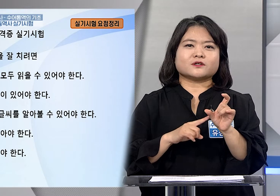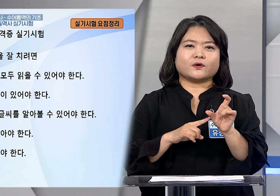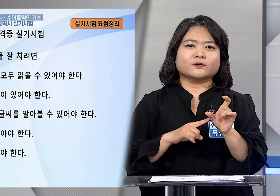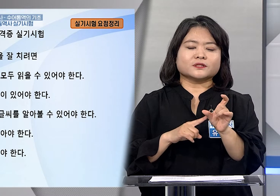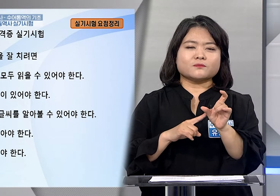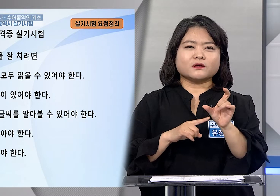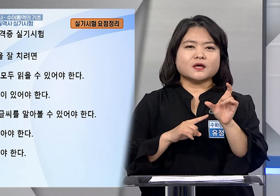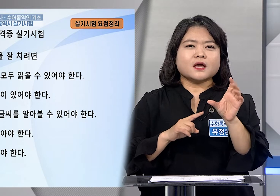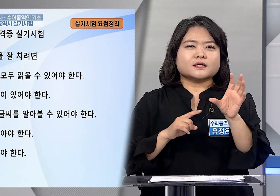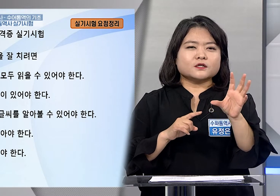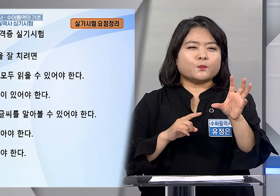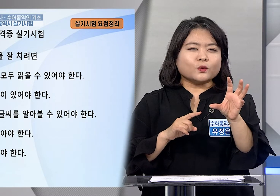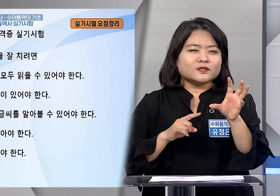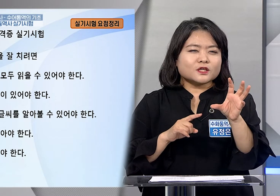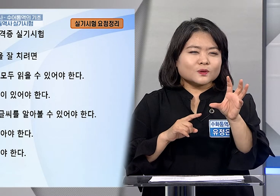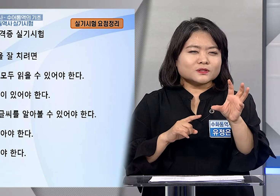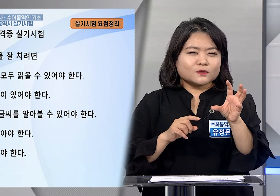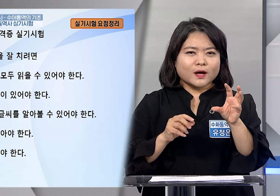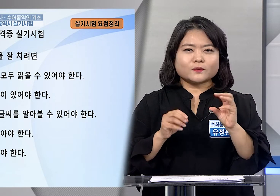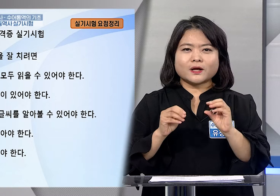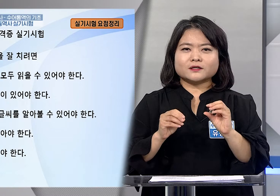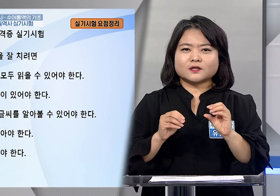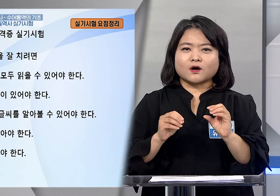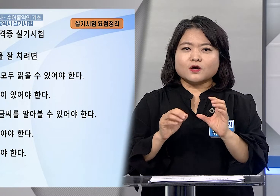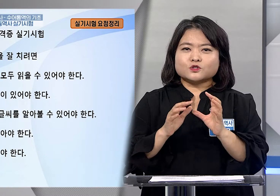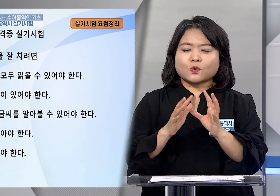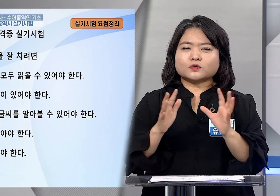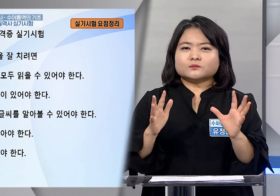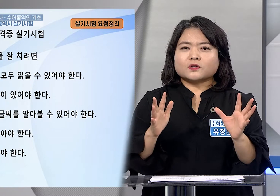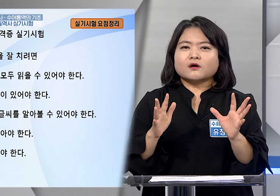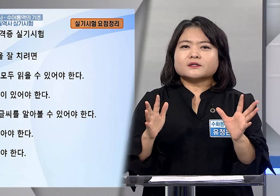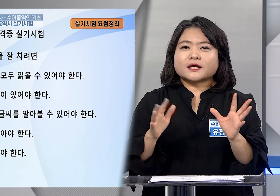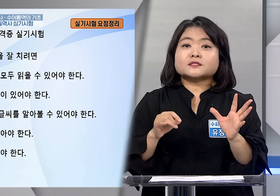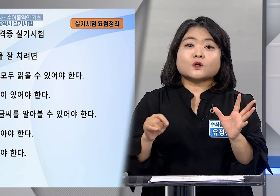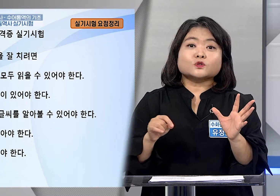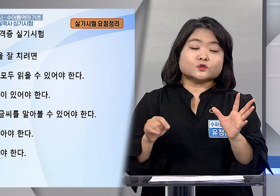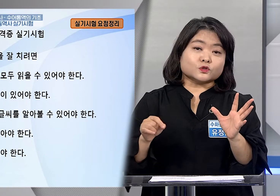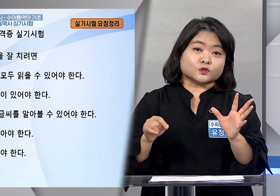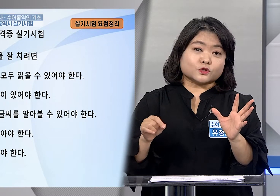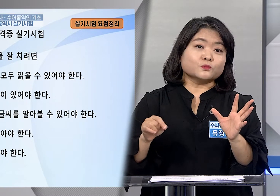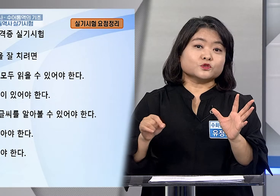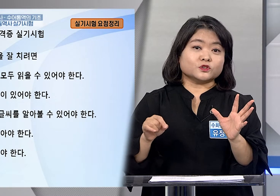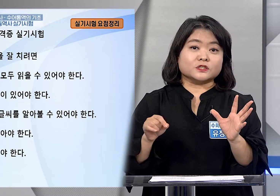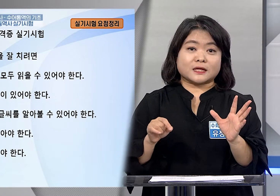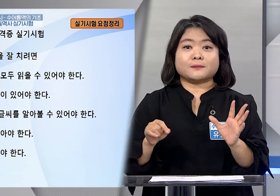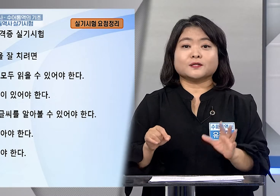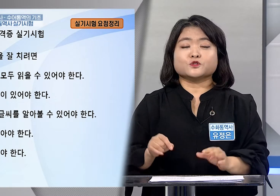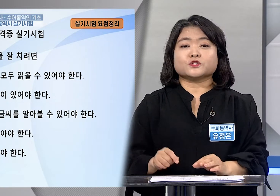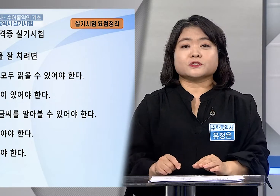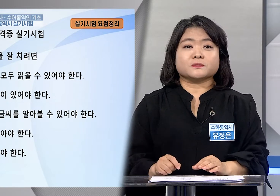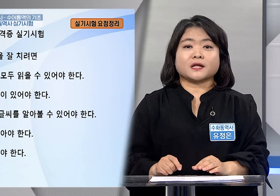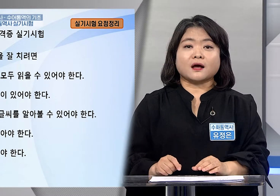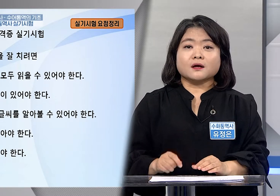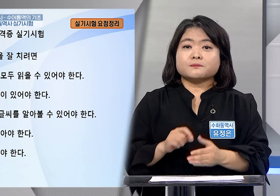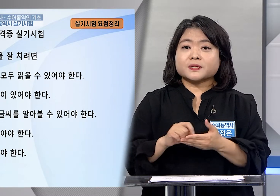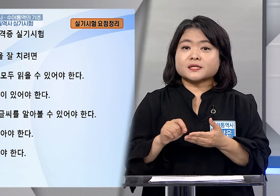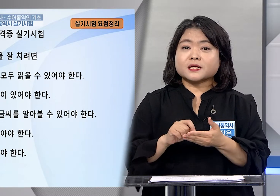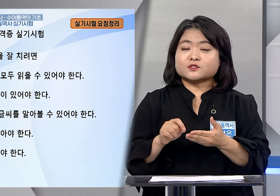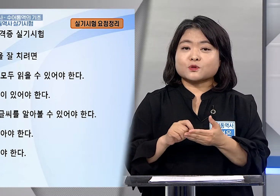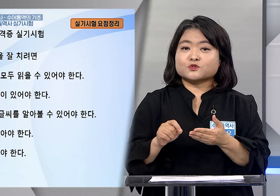봤어요. 그러면 그 본 키워드를 활용하여서 조금 넓게 써도 점수는 잘 받을 수 있습니다. 필기에서